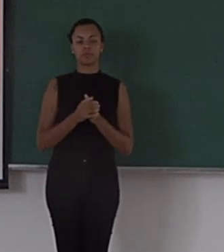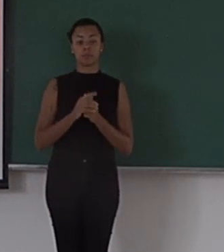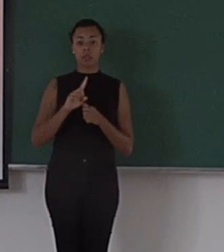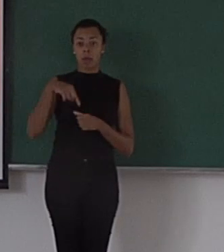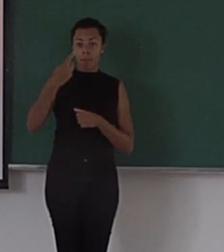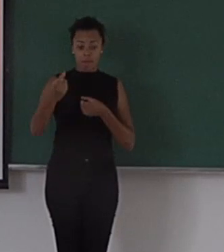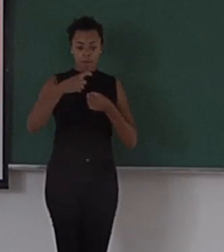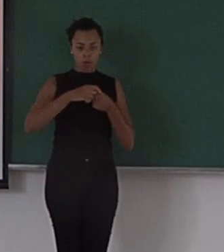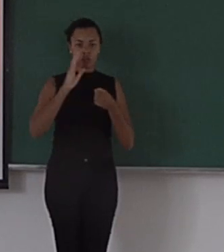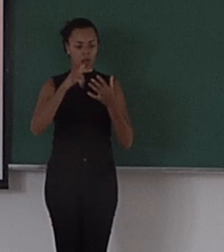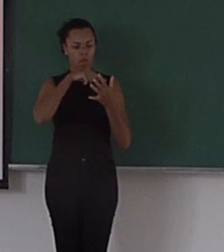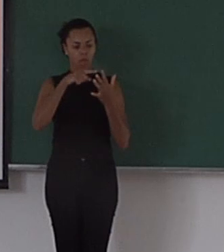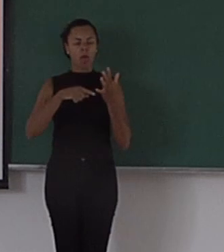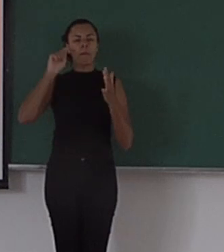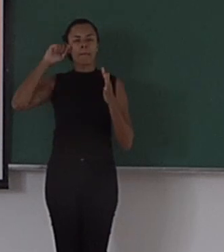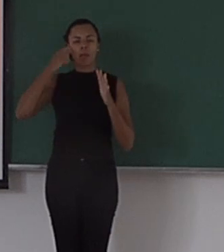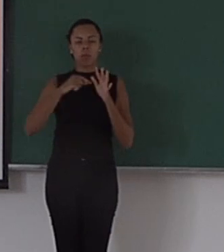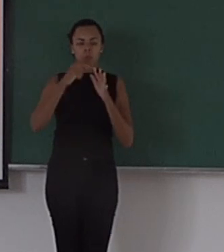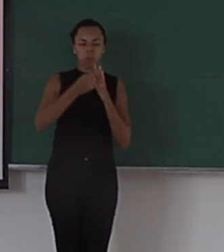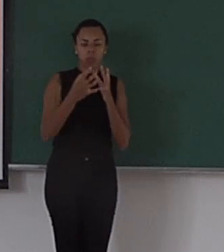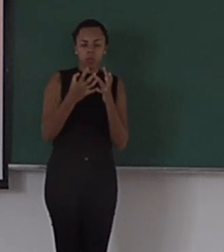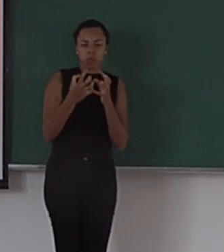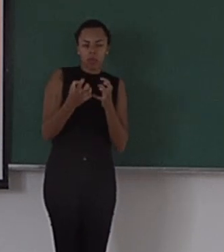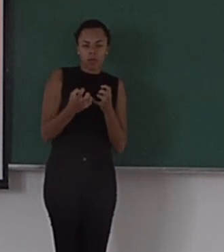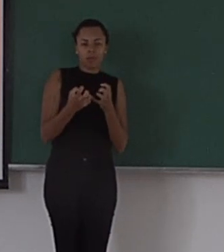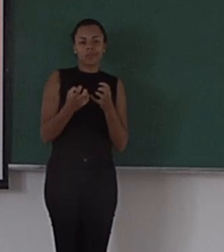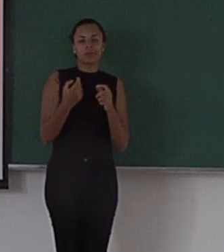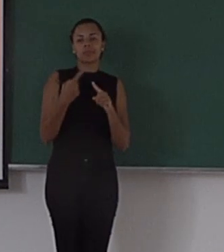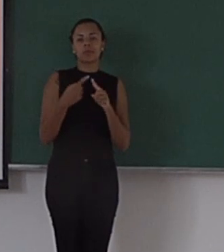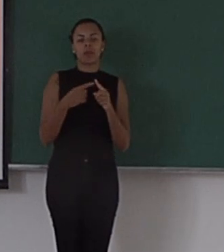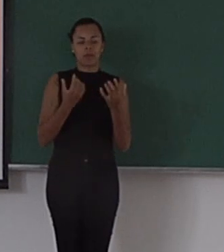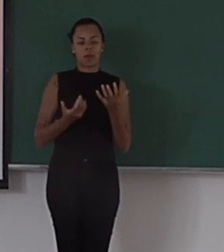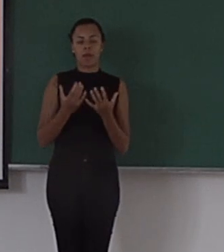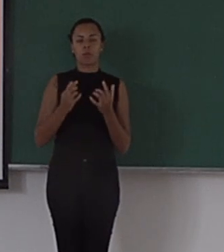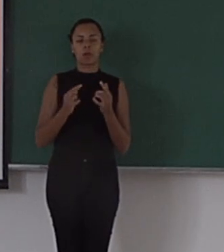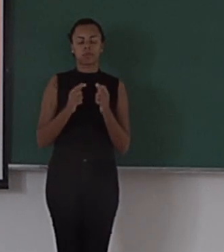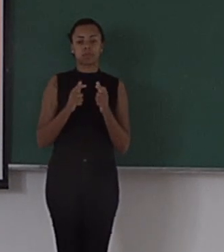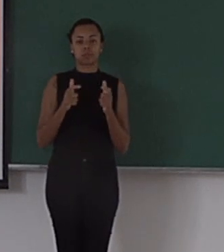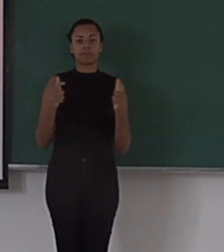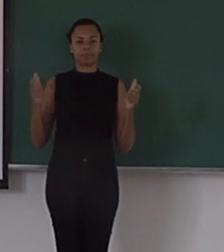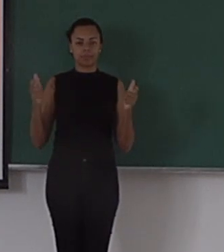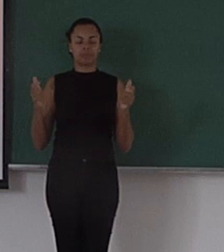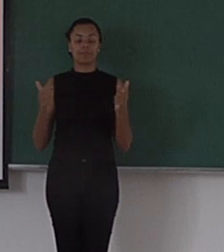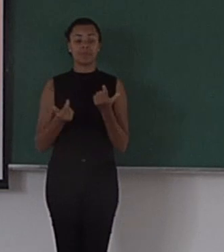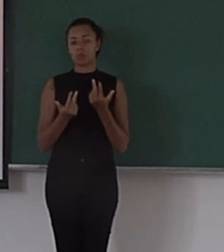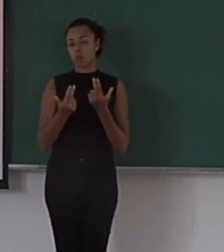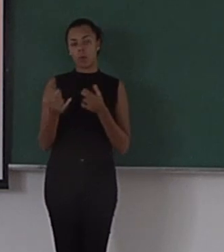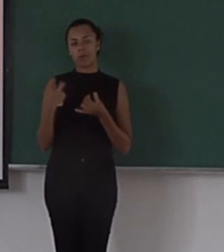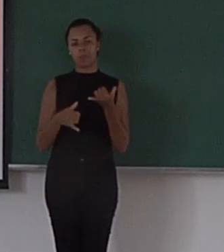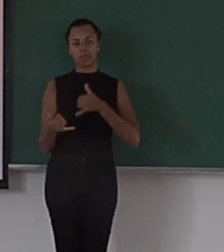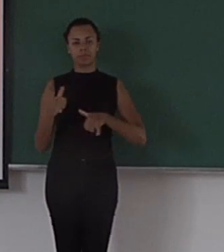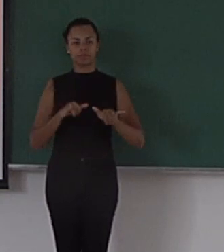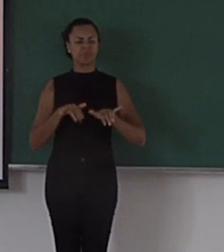necrose da mão, necrose dos dedos, porque a queimadura ela é progressiva. Do mesmo jeito aqui nas queimaduras químicas. Às vezes